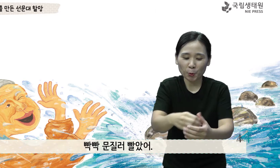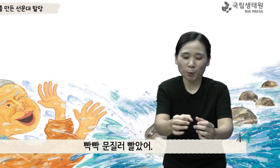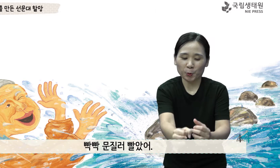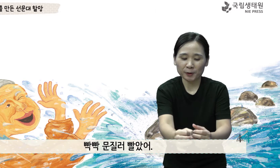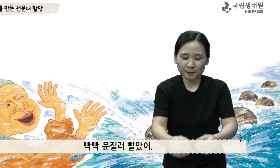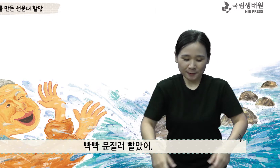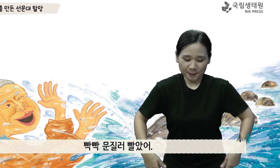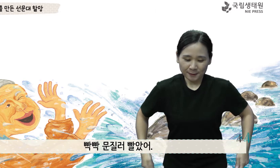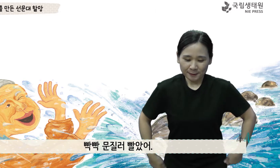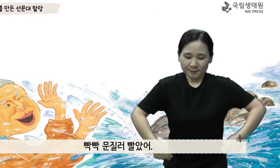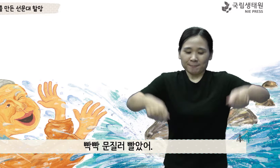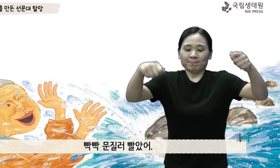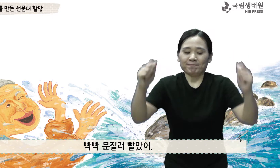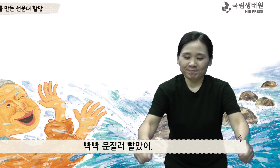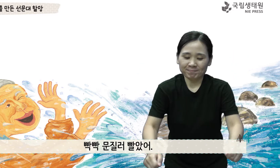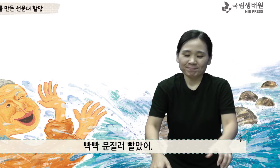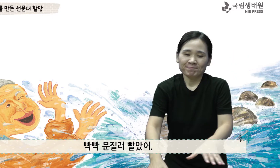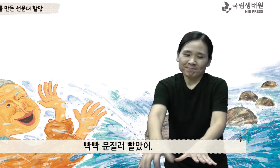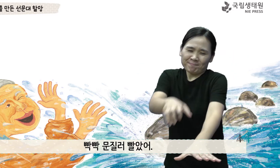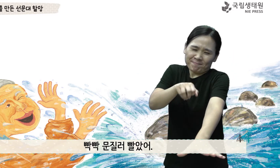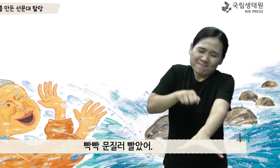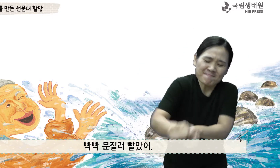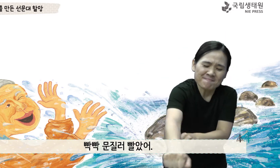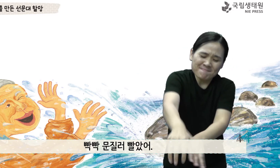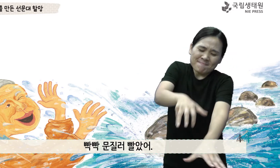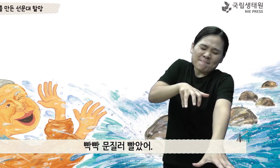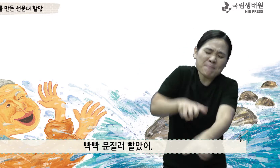빡빡 문질러 빨았어.